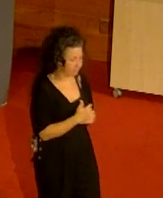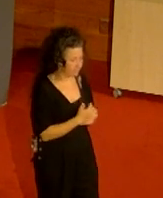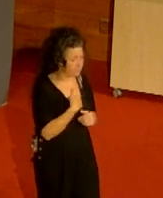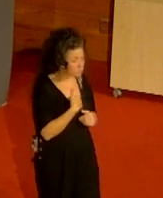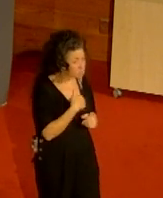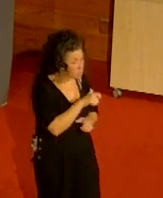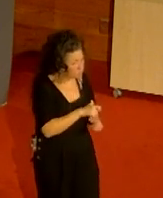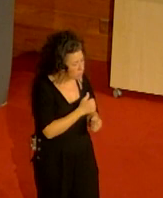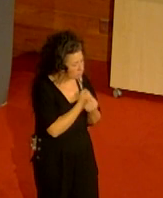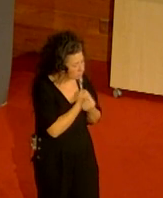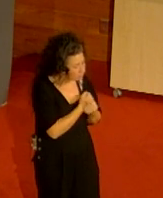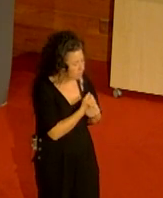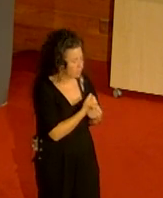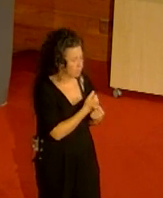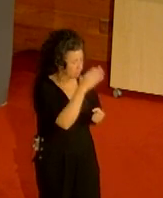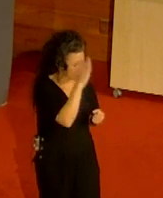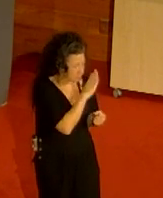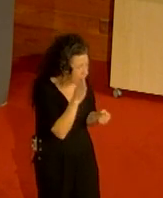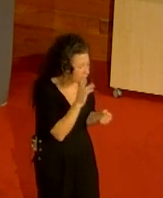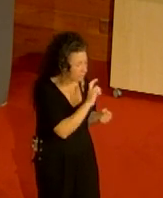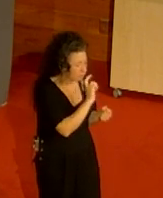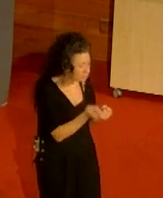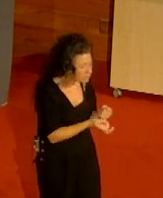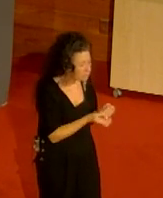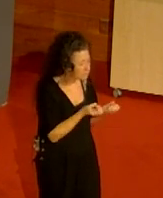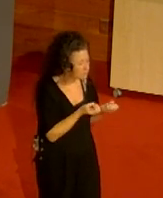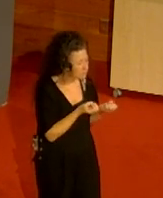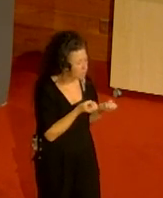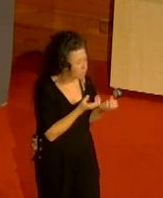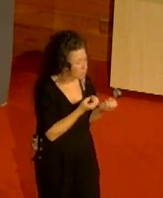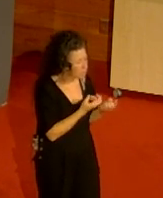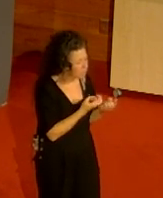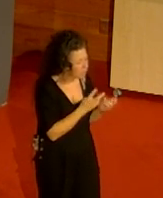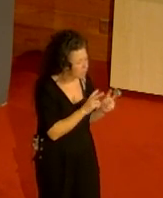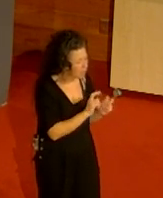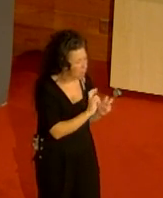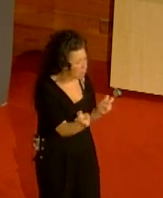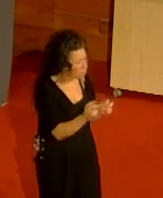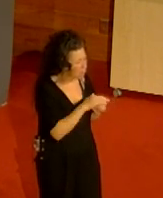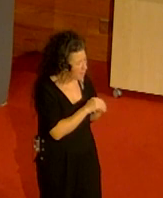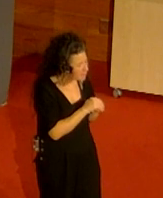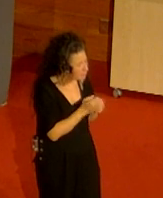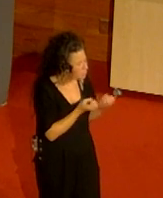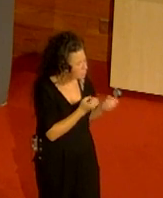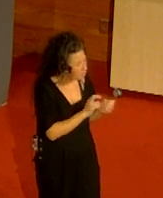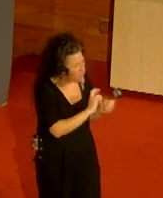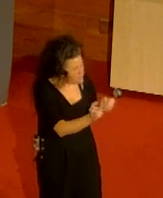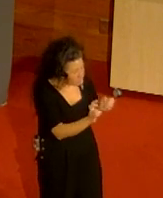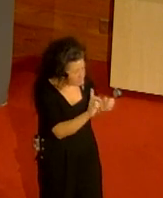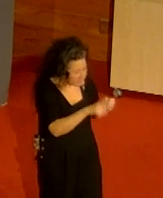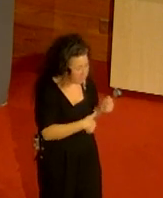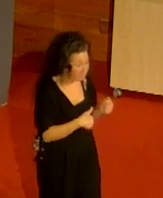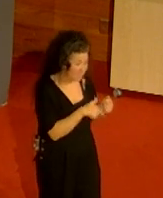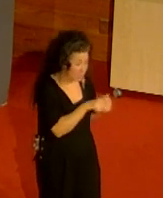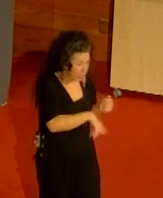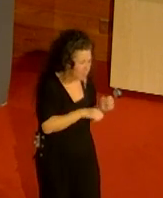querida, mis padres, les contaba otras cosas. O amigos, tal, les contaba otras cosas. Eso también, pero les contaba otras